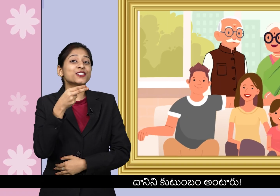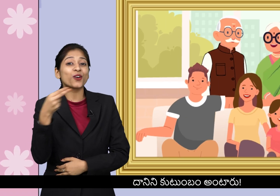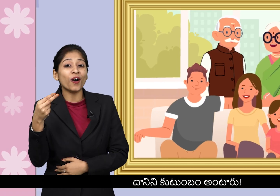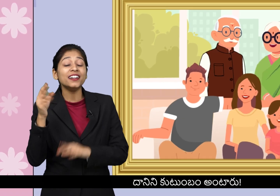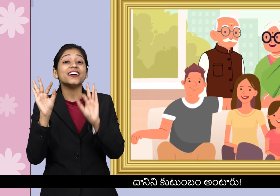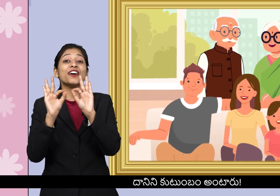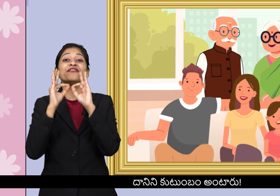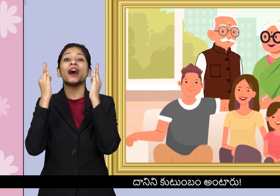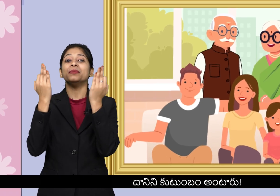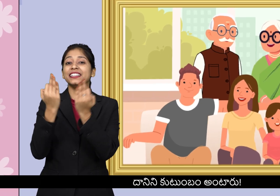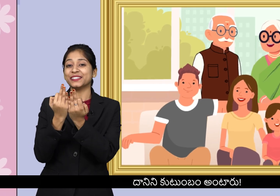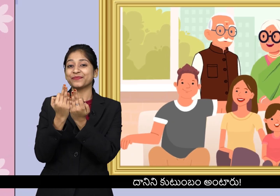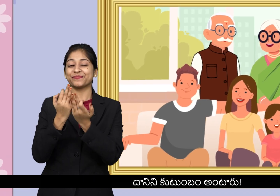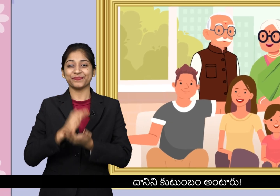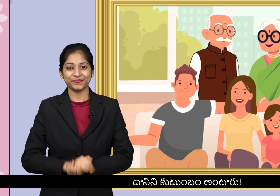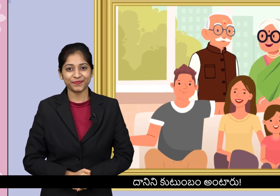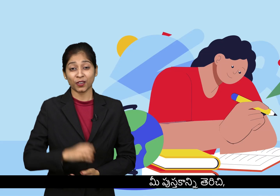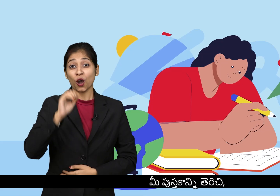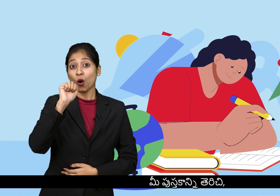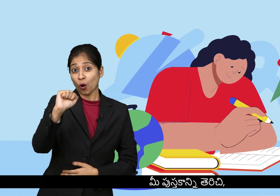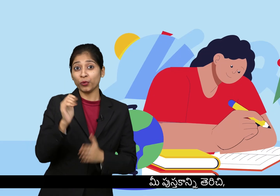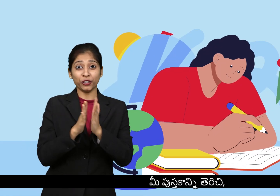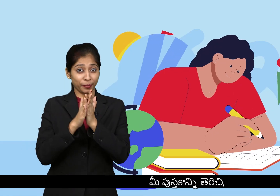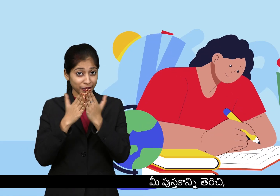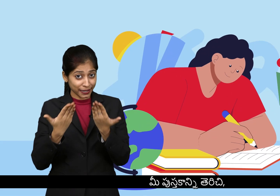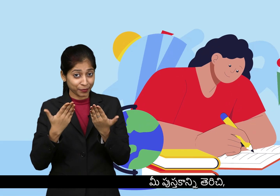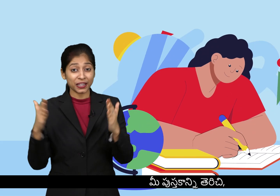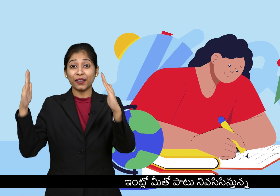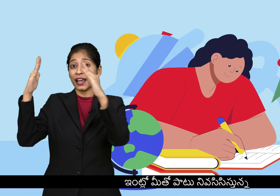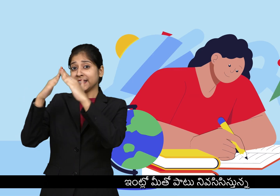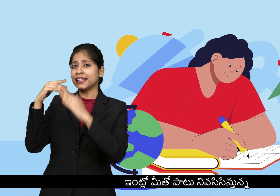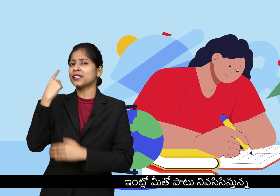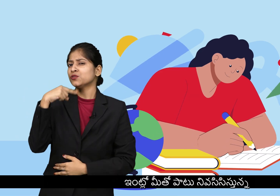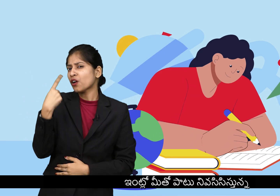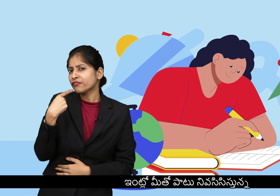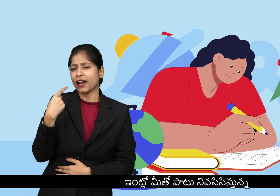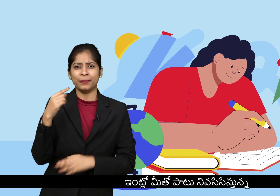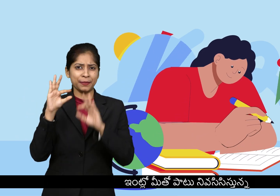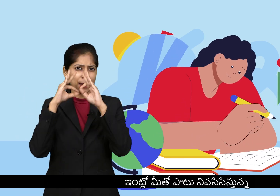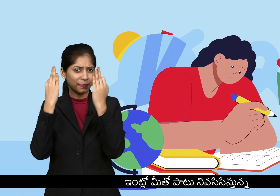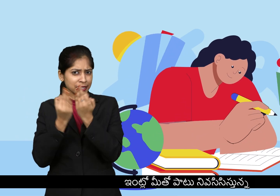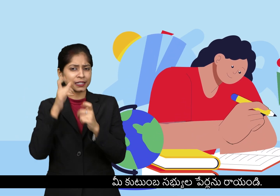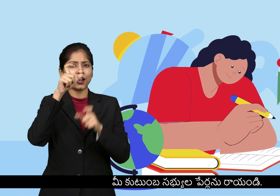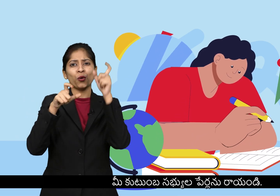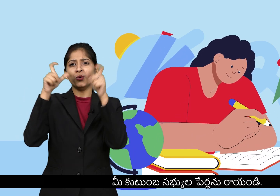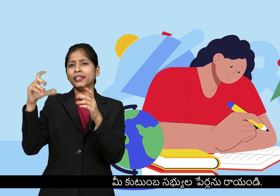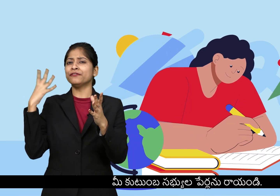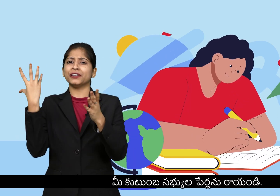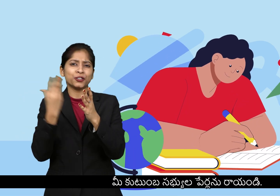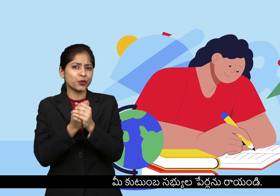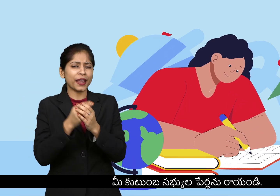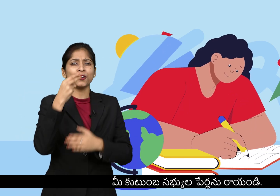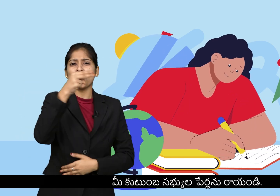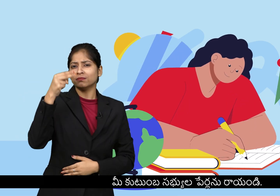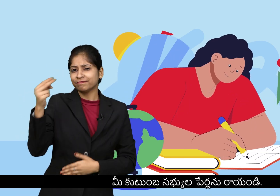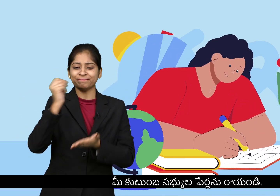దానిని కుటుంబం అంటారు. మీ పుస్తకాన్ని తెరచి ఇంట్లో మీతో పాటు నివసిస్తున్న మీ కుటుంబ